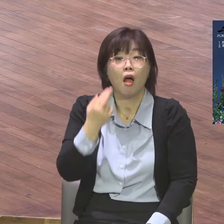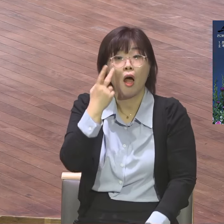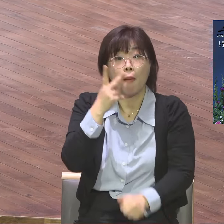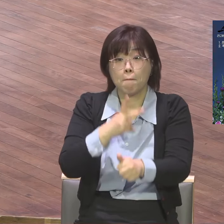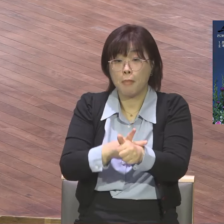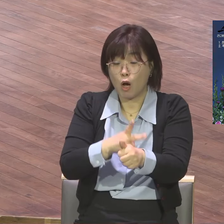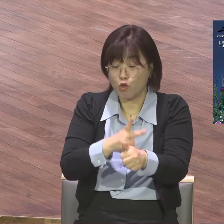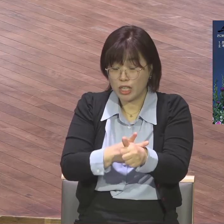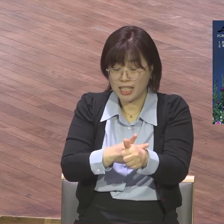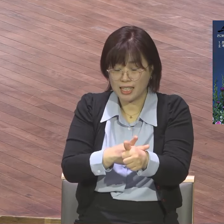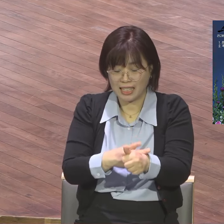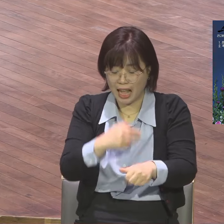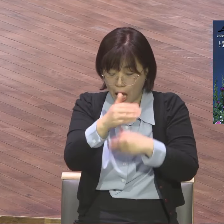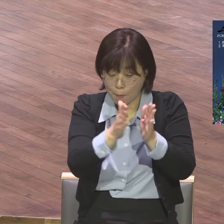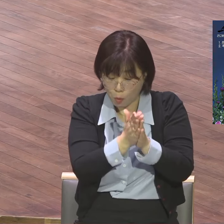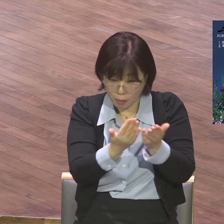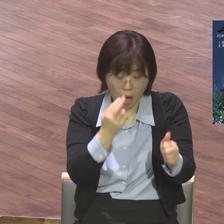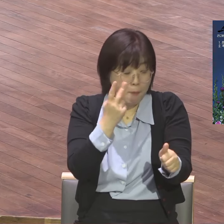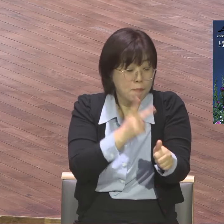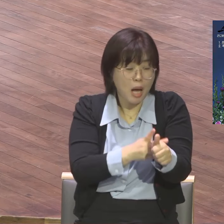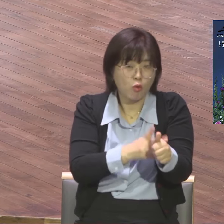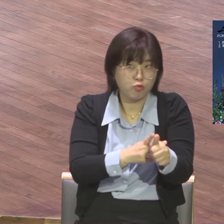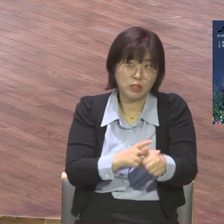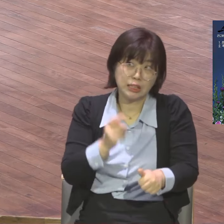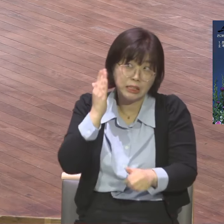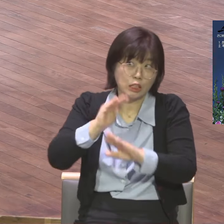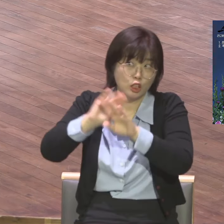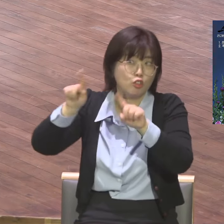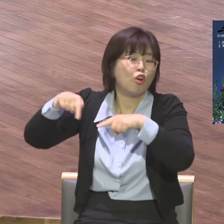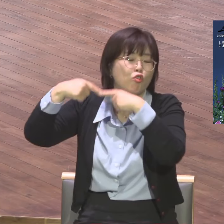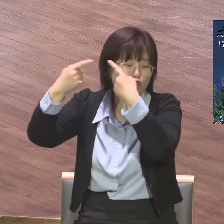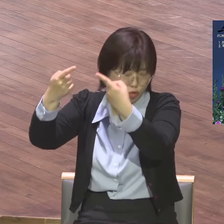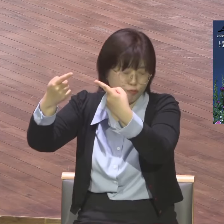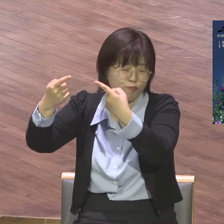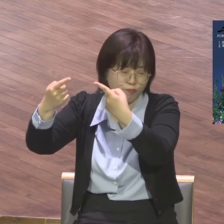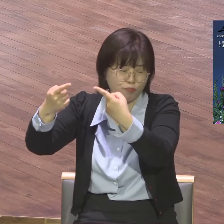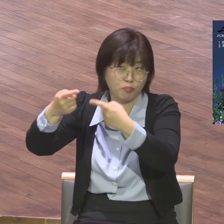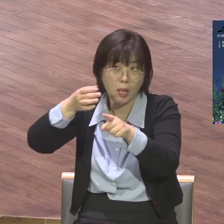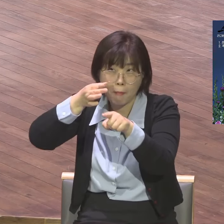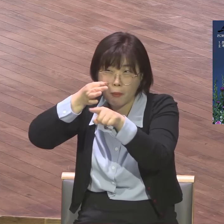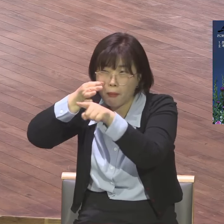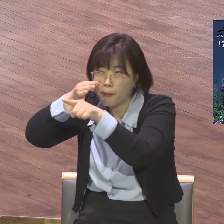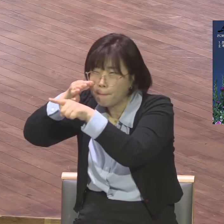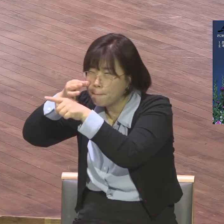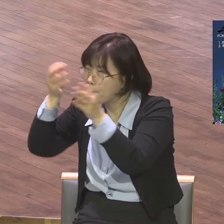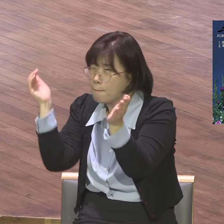있잖아요. 해 위에 무엇이 있는지 보고 온 것입니다. 해 위에 뭐가 있는지.